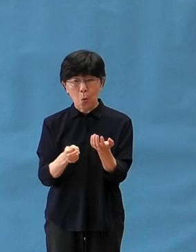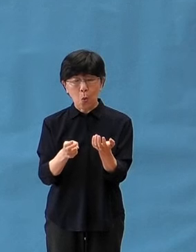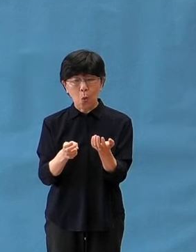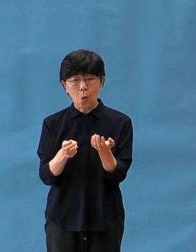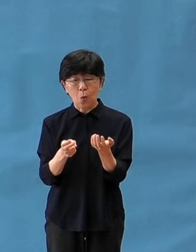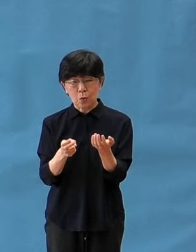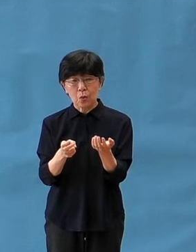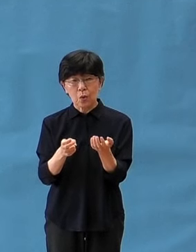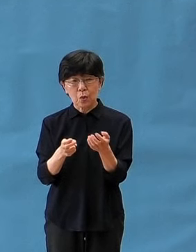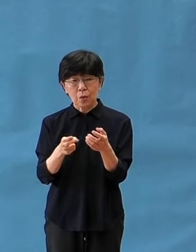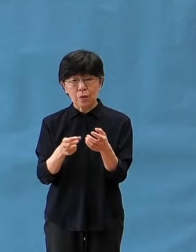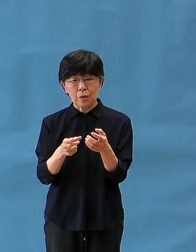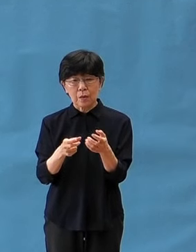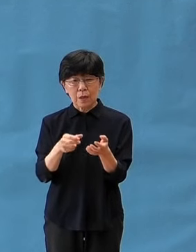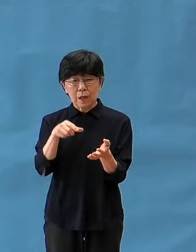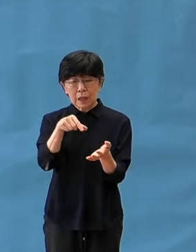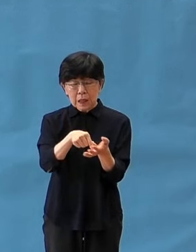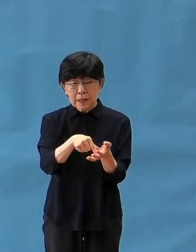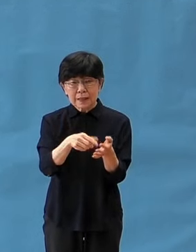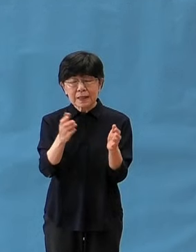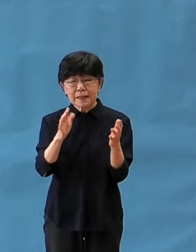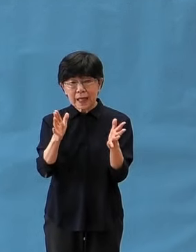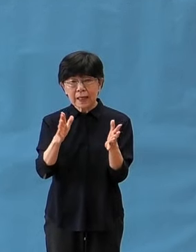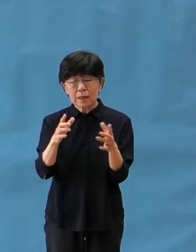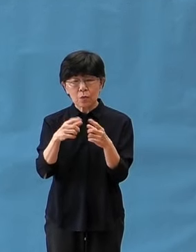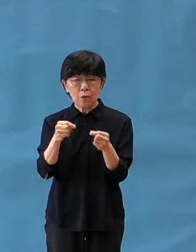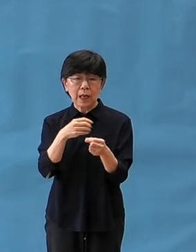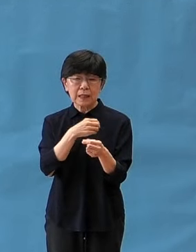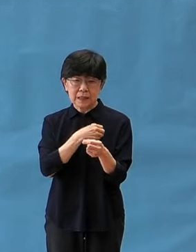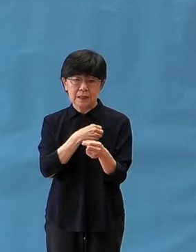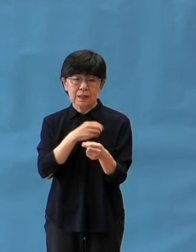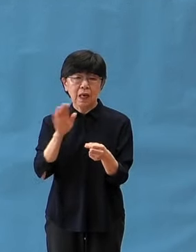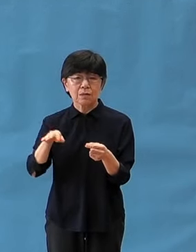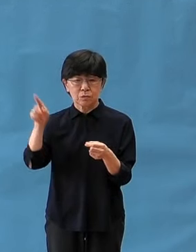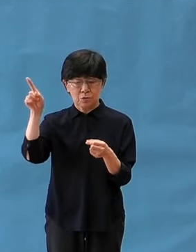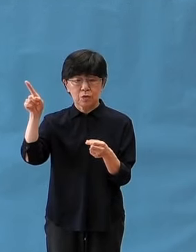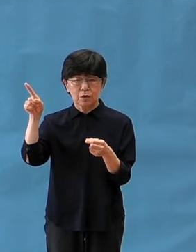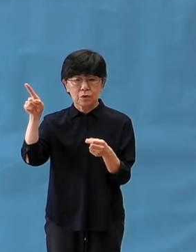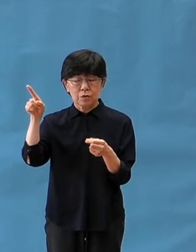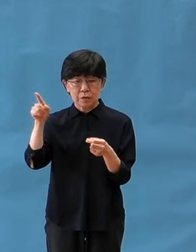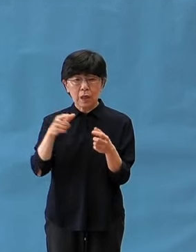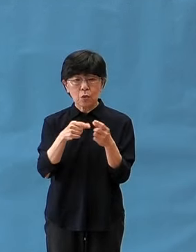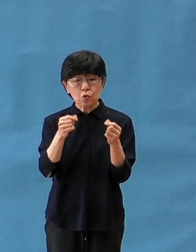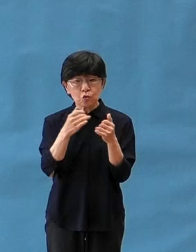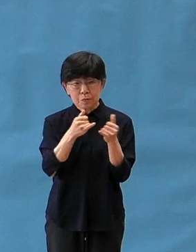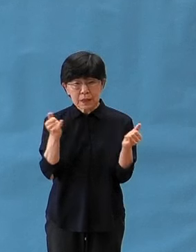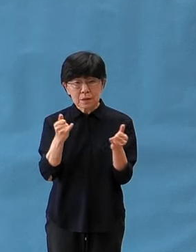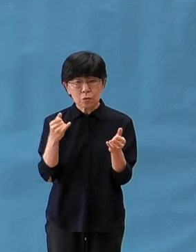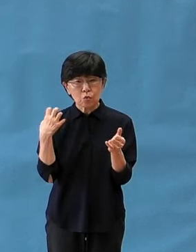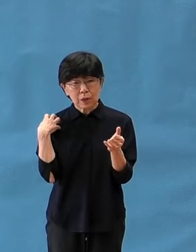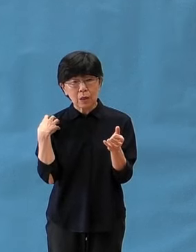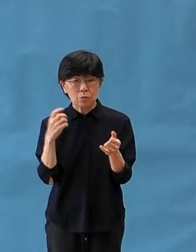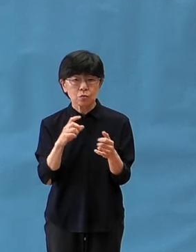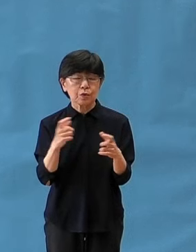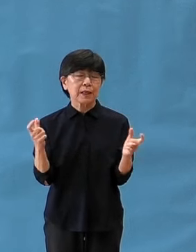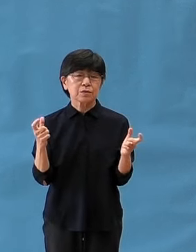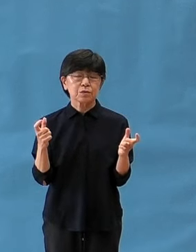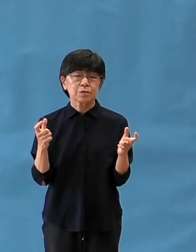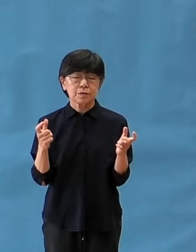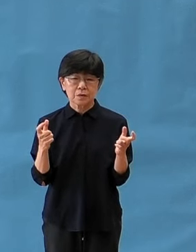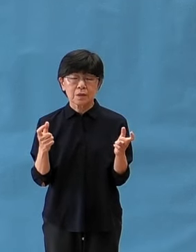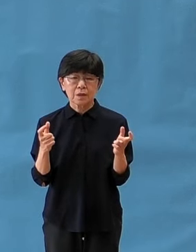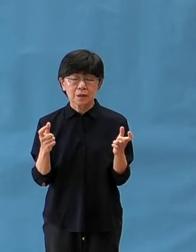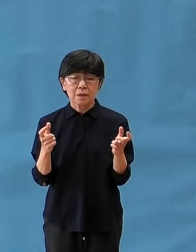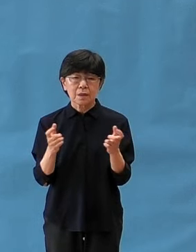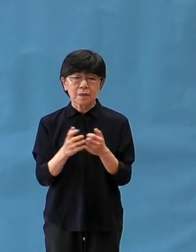たくさんおられて、でそんな中で国民負担を上げていく、新たな社会保険を設ける、で